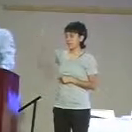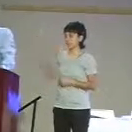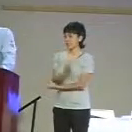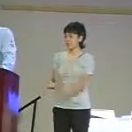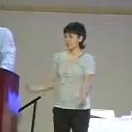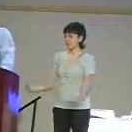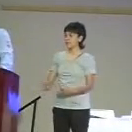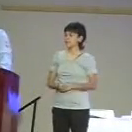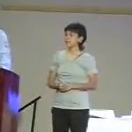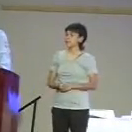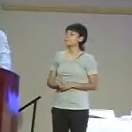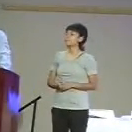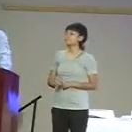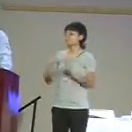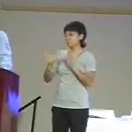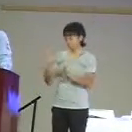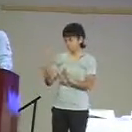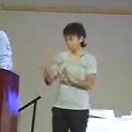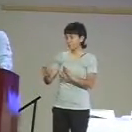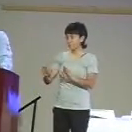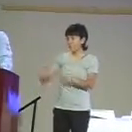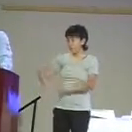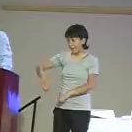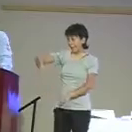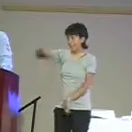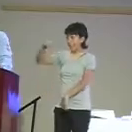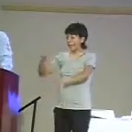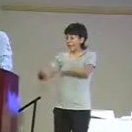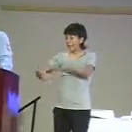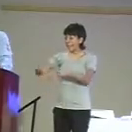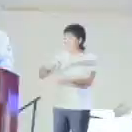La edad gestacional, por supuesto, que tiene un impacto